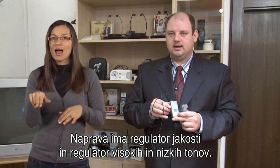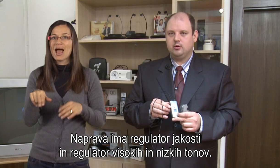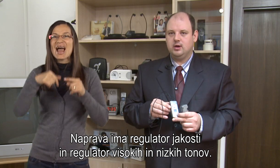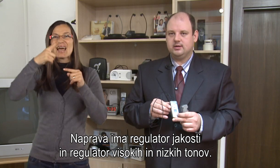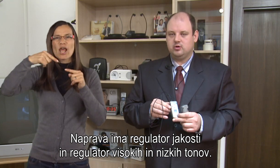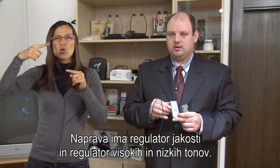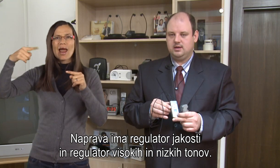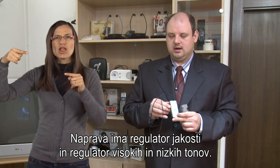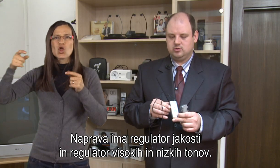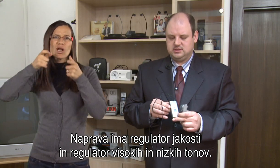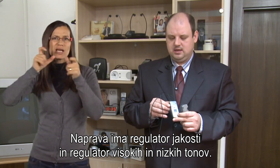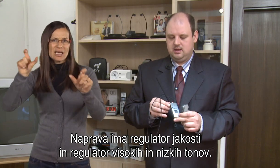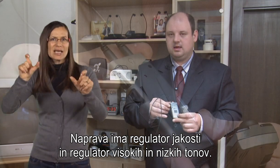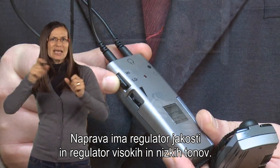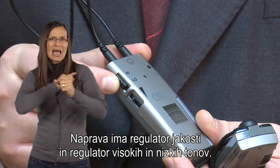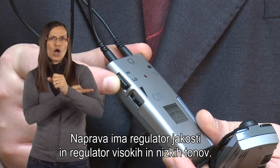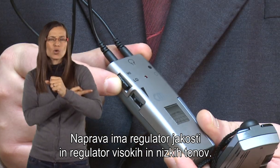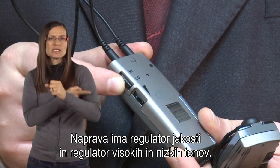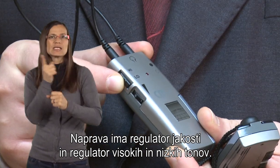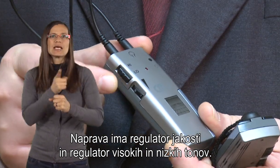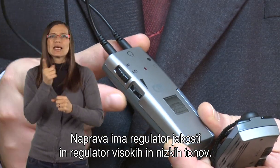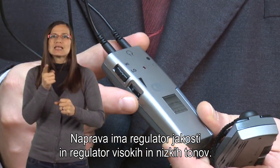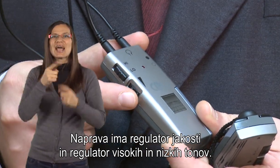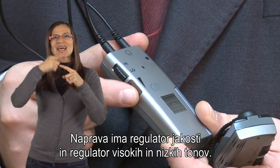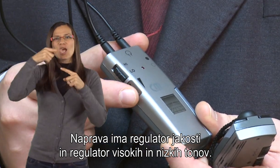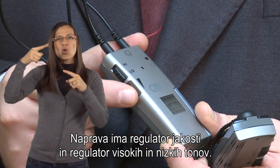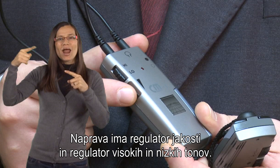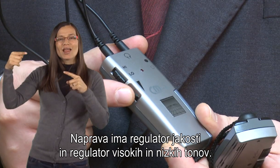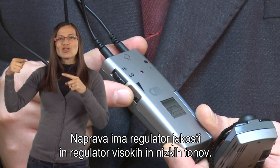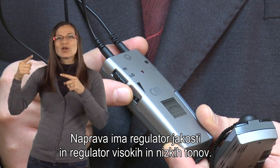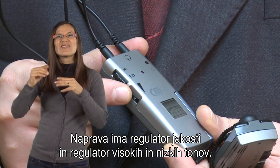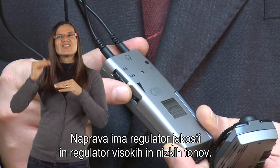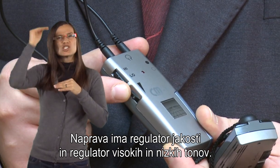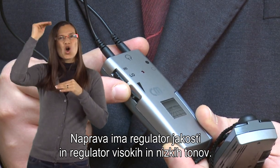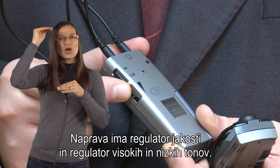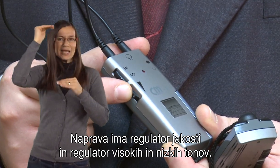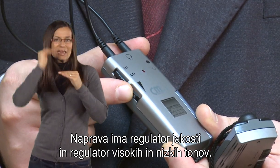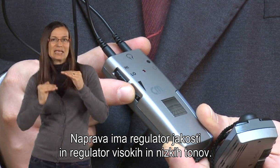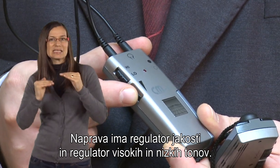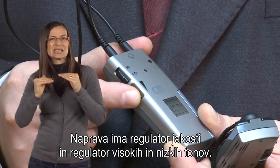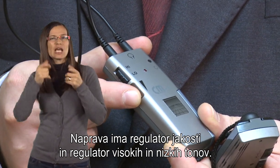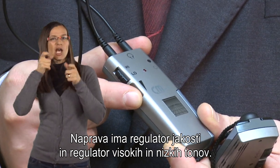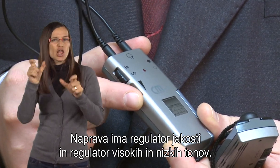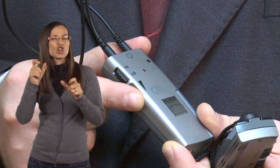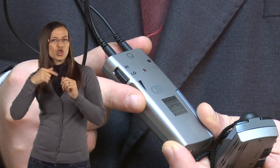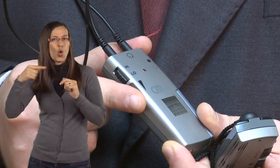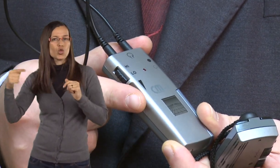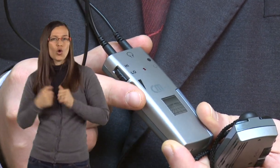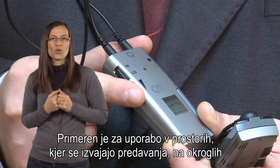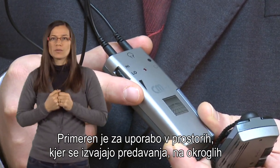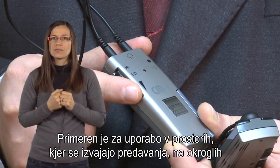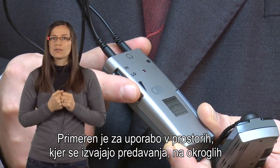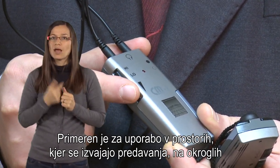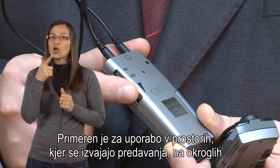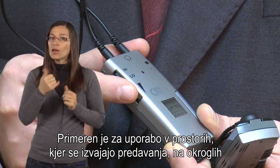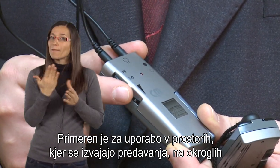ima regulator jakosti in regulator visokih in nizkih tonov.